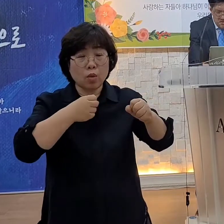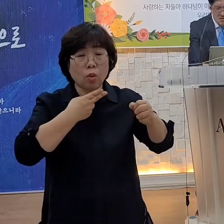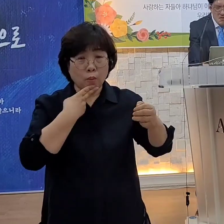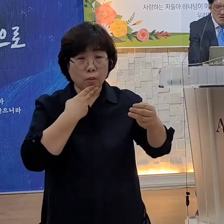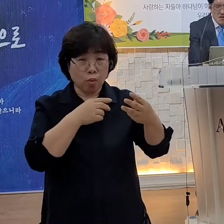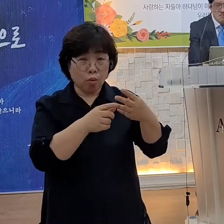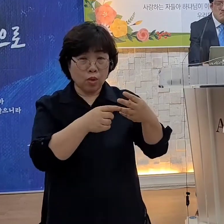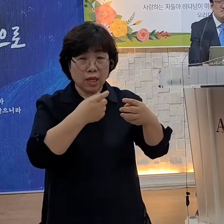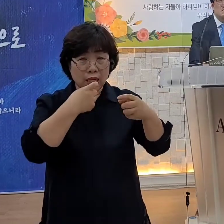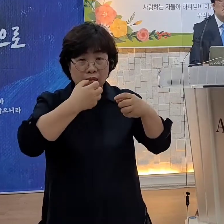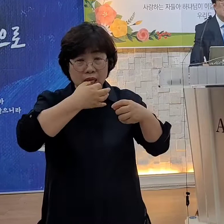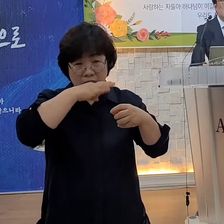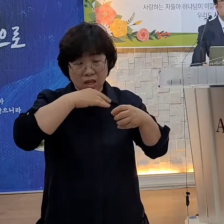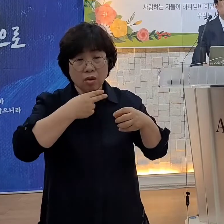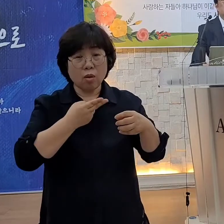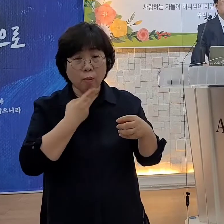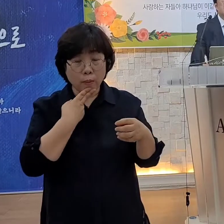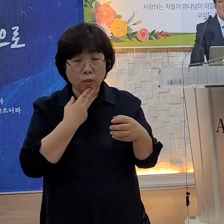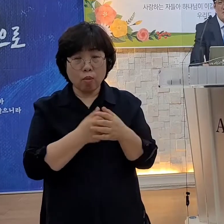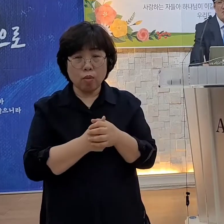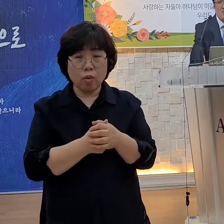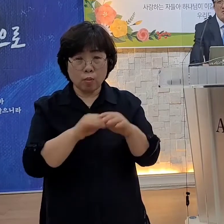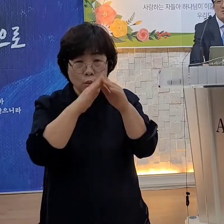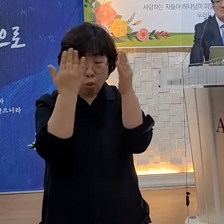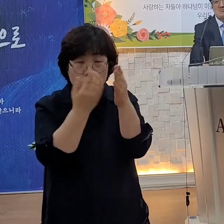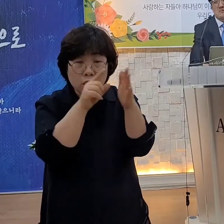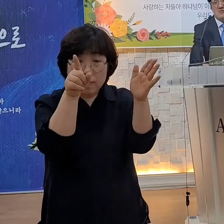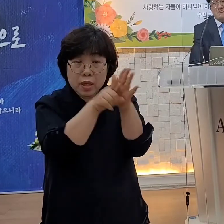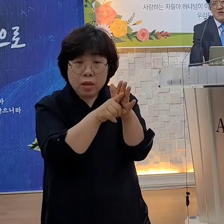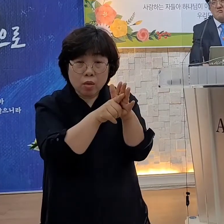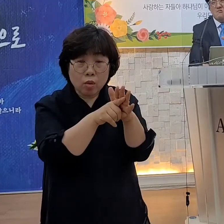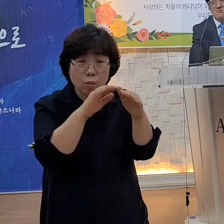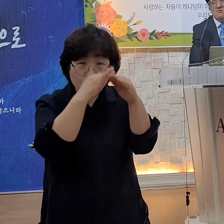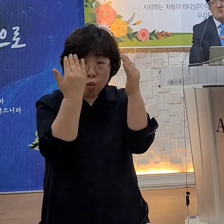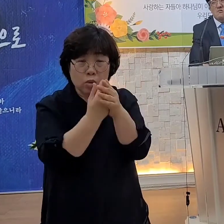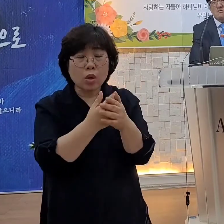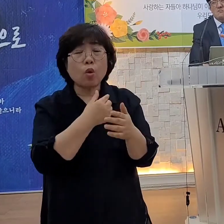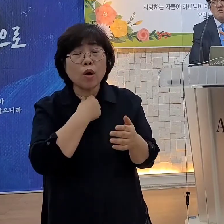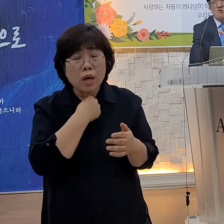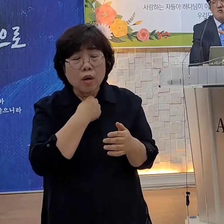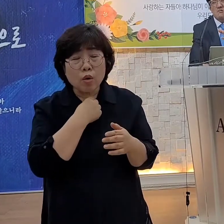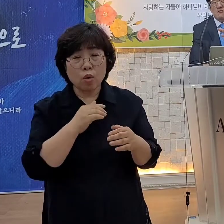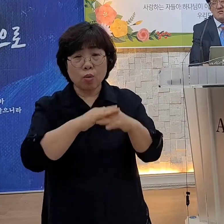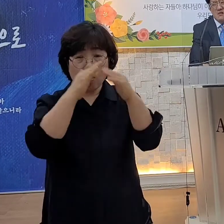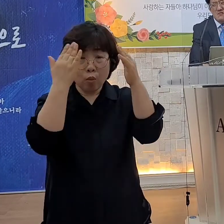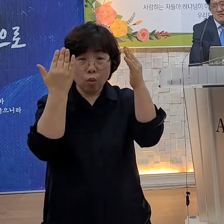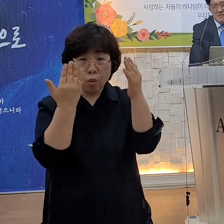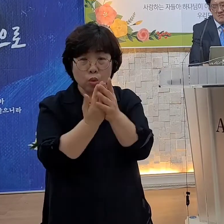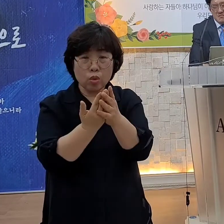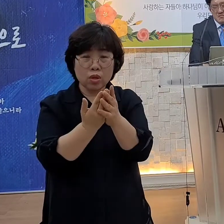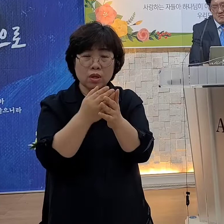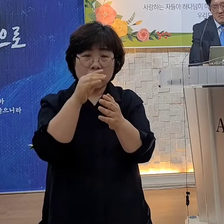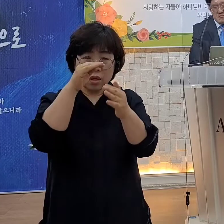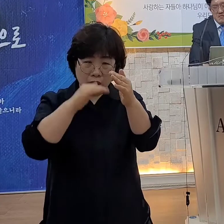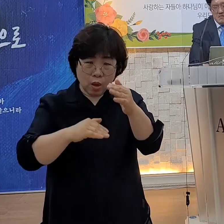또 이기적이지 아니하고 모든 것을 믿고 모든 것을 바라고 모든 것을